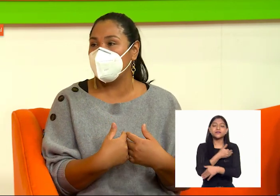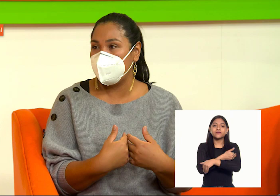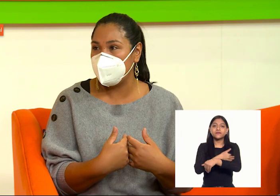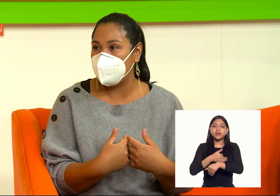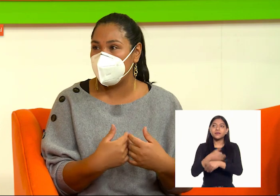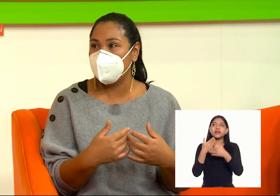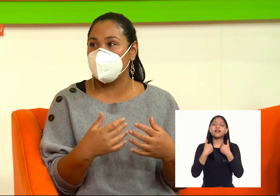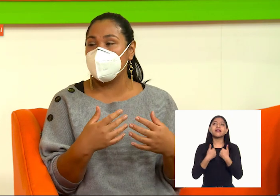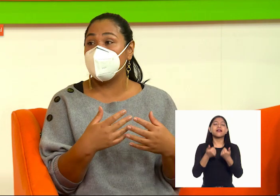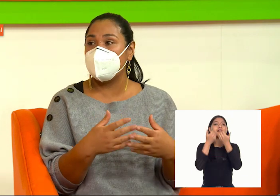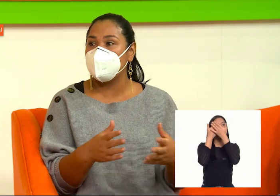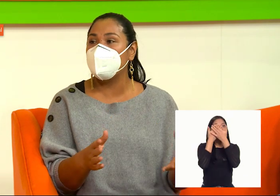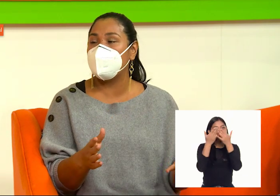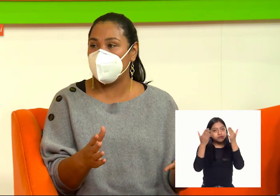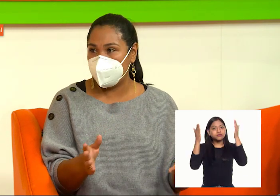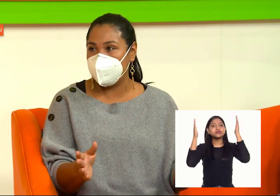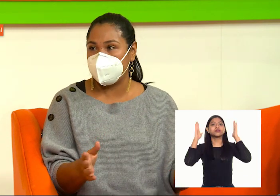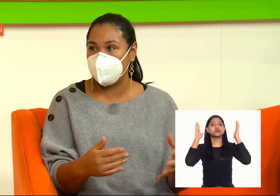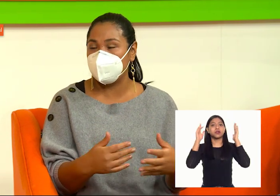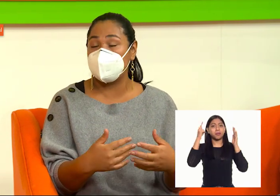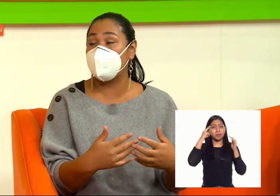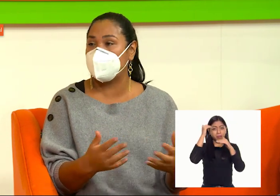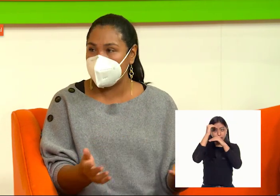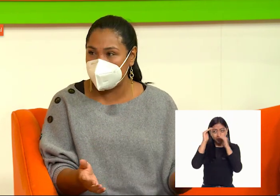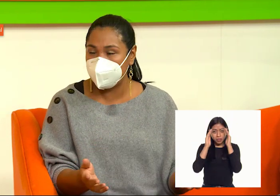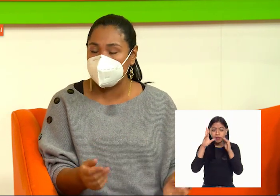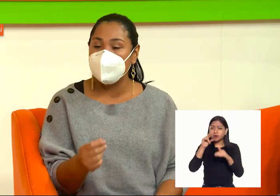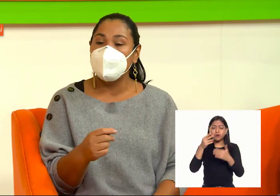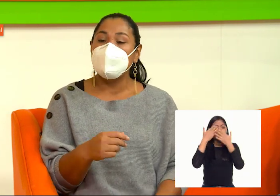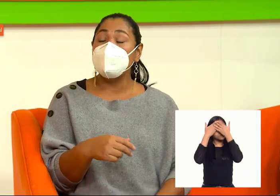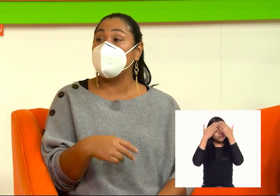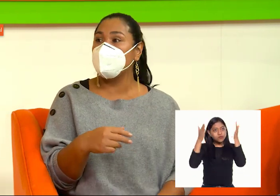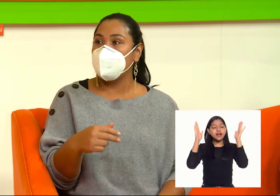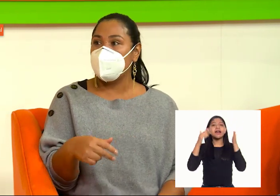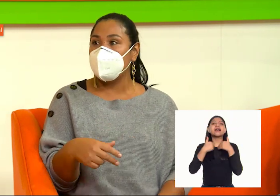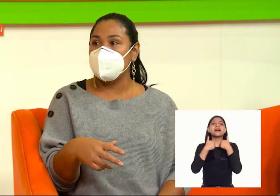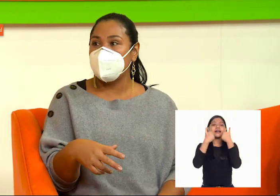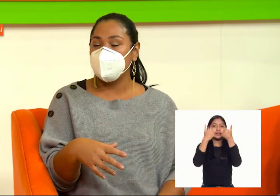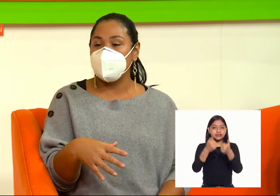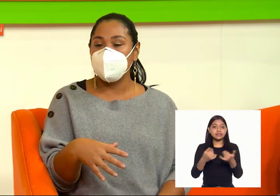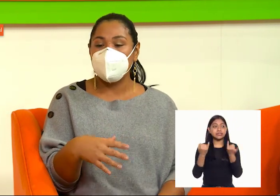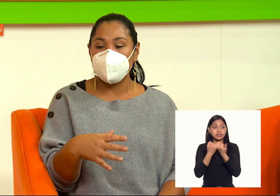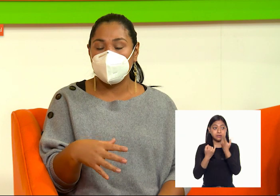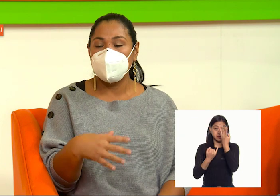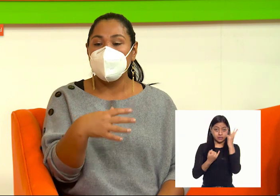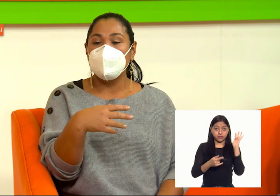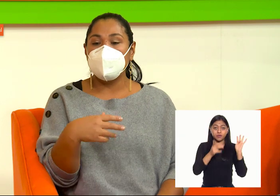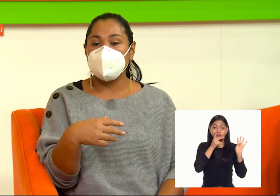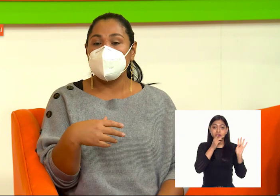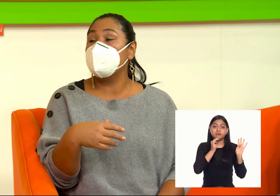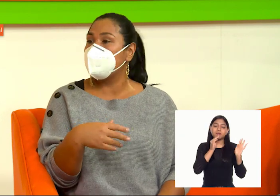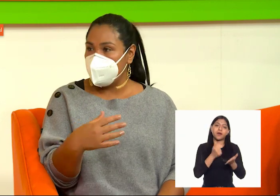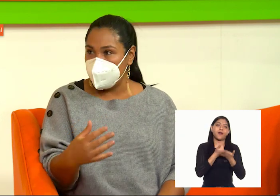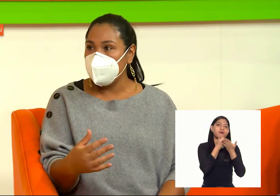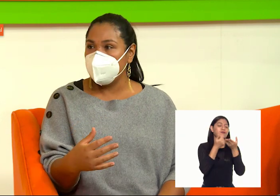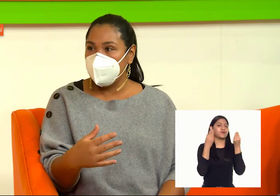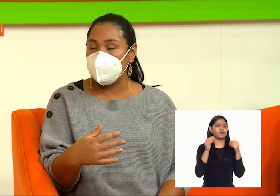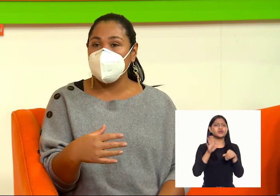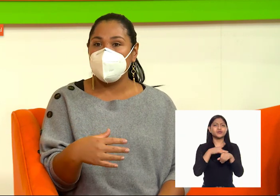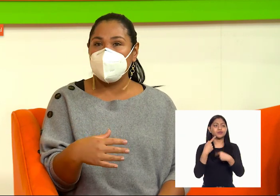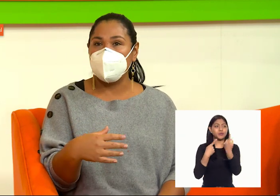de su propia vida, ¿no? Como abrir su panorama, sus expectativas. Y a los papás les sirve mucho porque